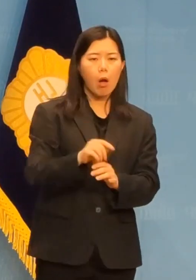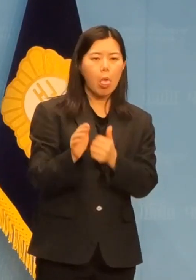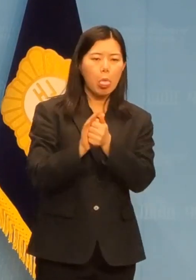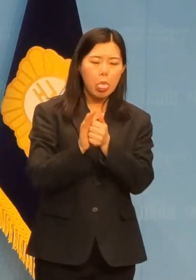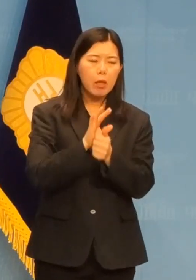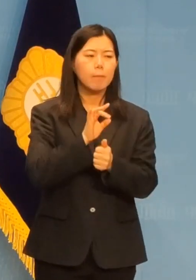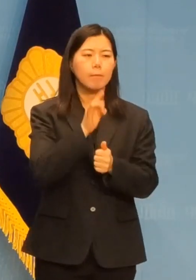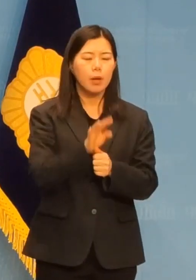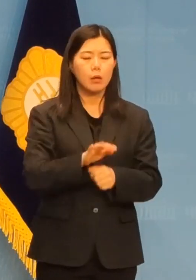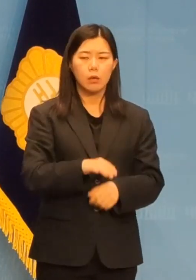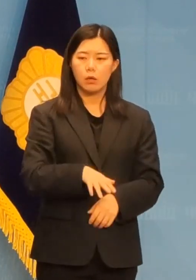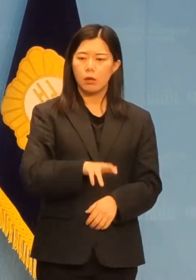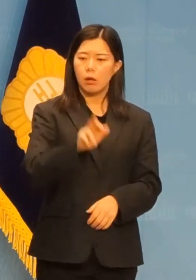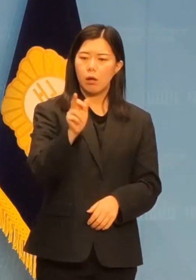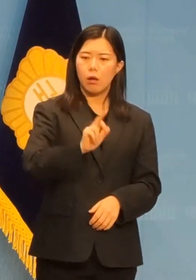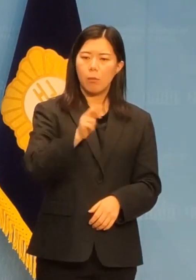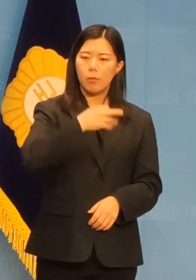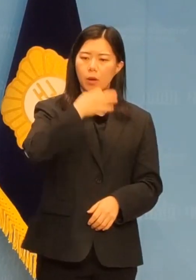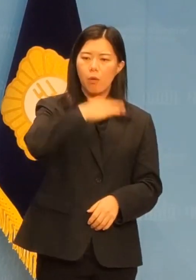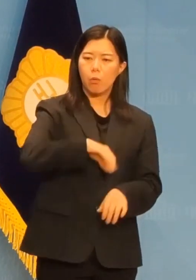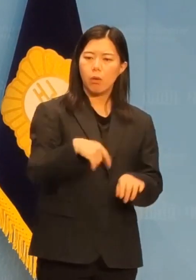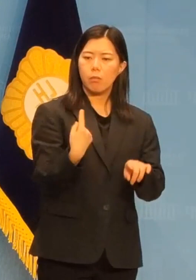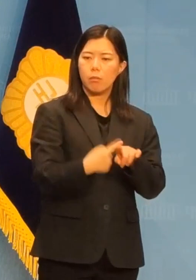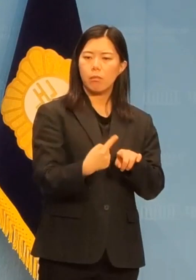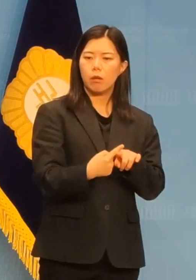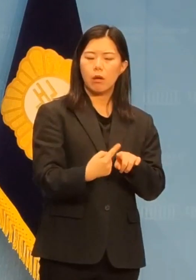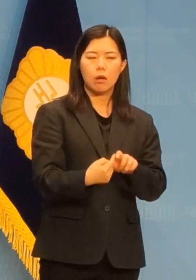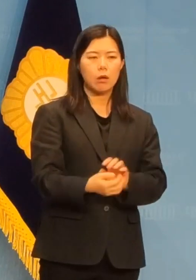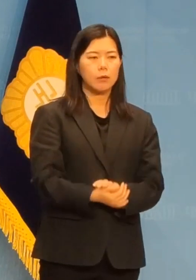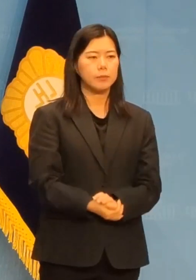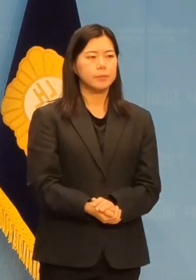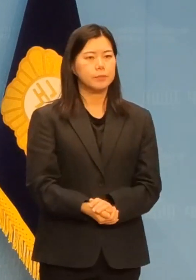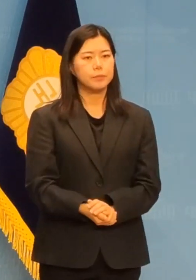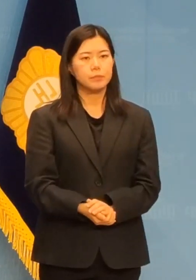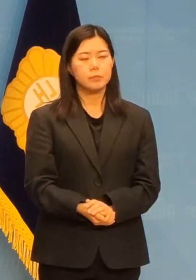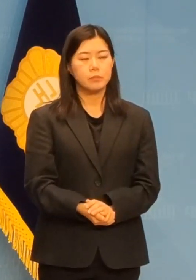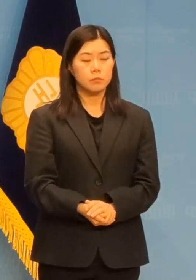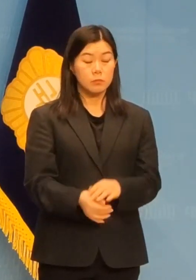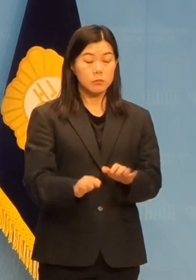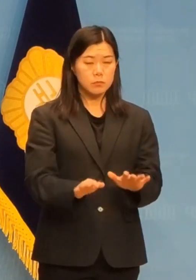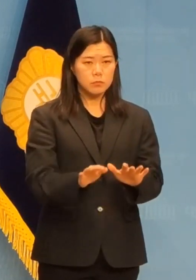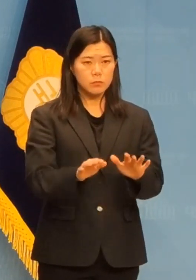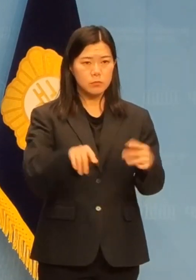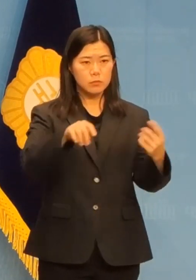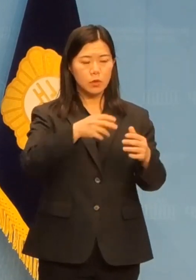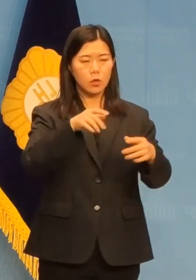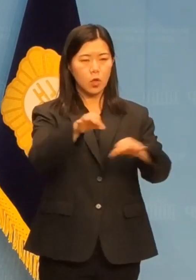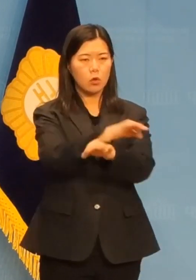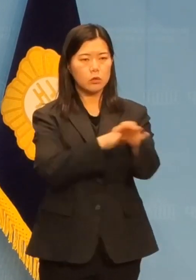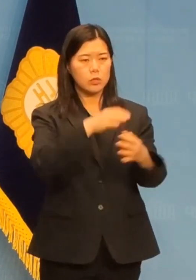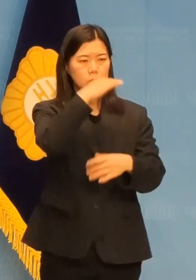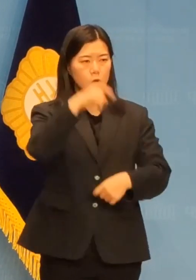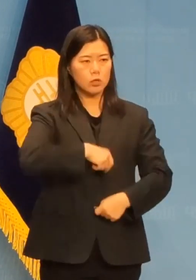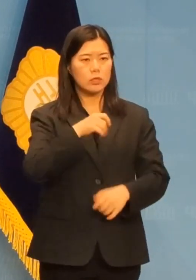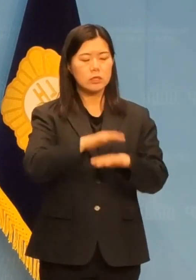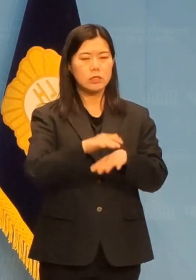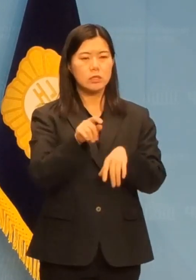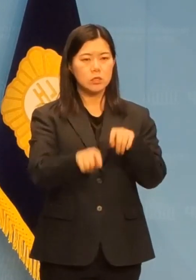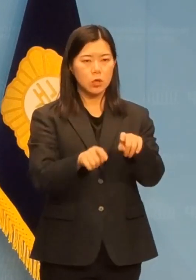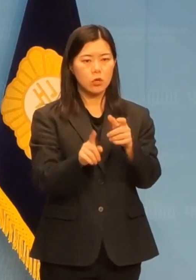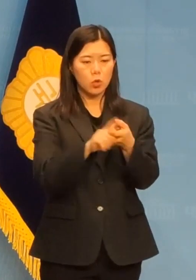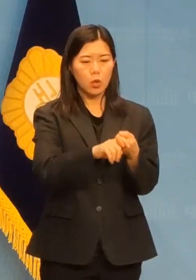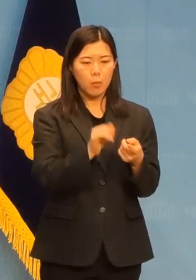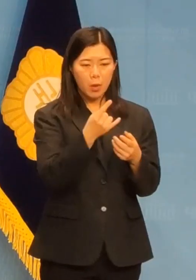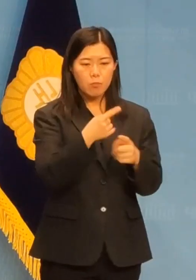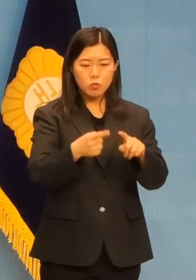쿠팡의 성과라고밖에는 달리 해석할 길이 없습니다. 오늘 경제정의실천 시민연합에서 발표한 분석에